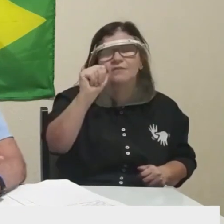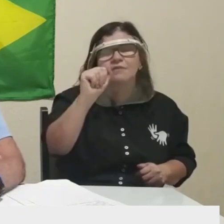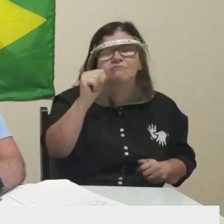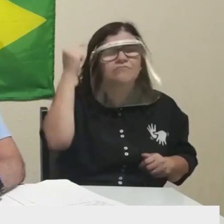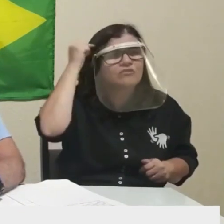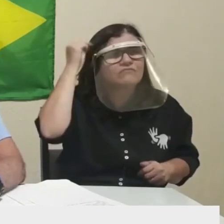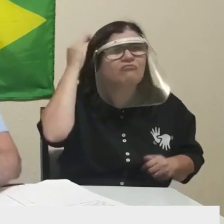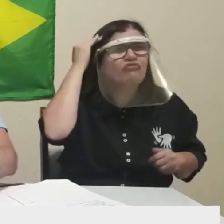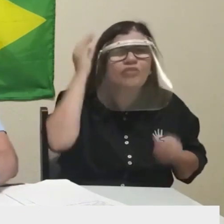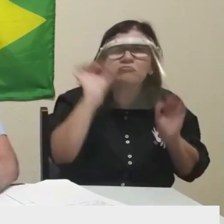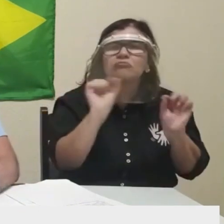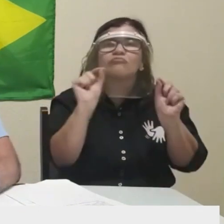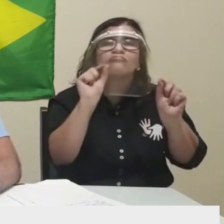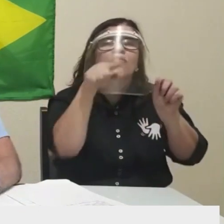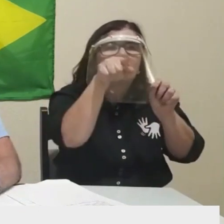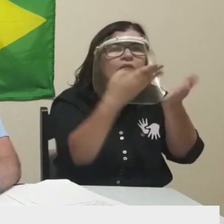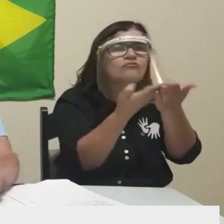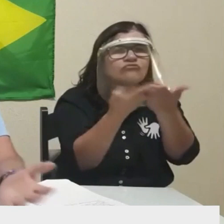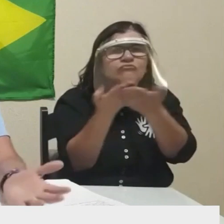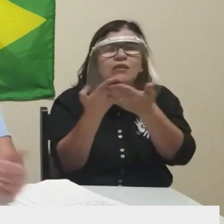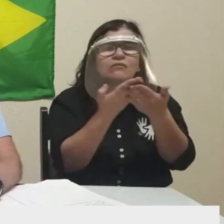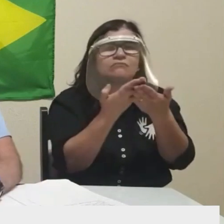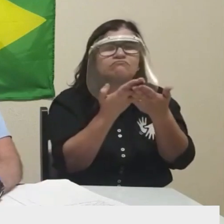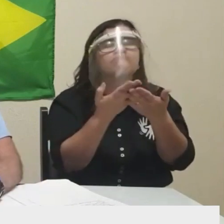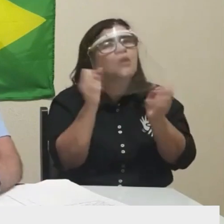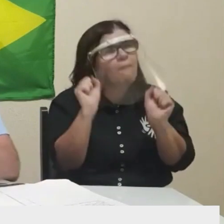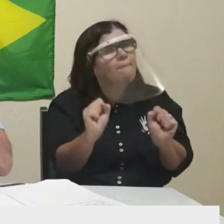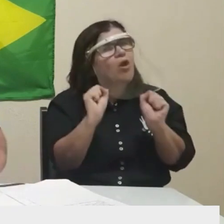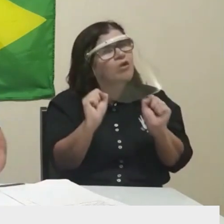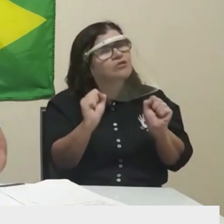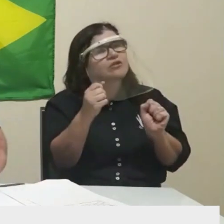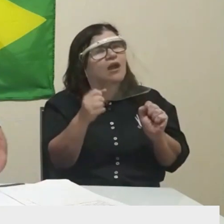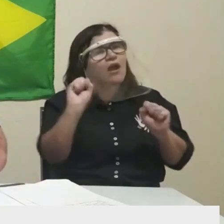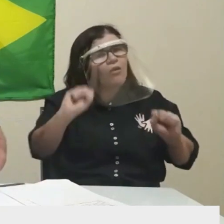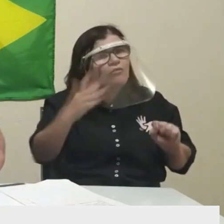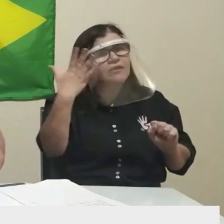falamos? Poxa, vocês estão estudando, que existe a possibilidade.